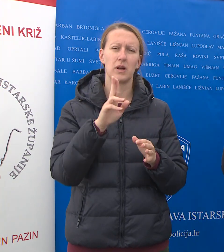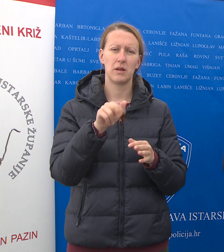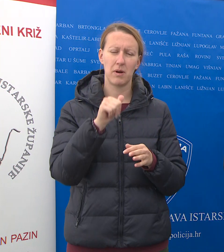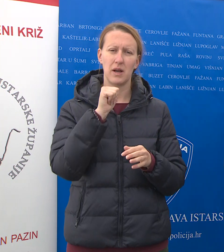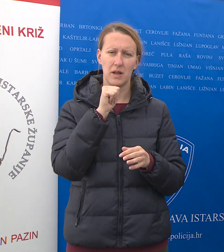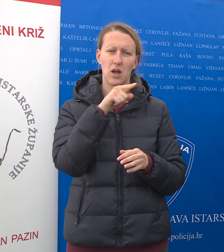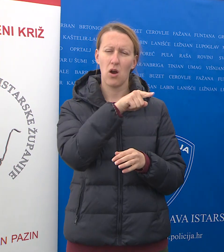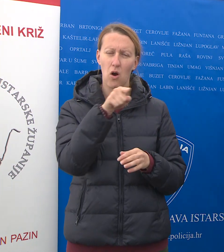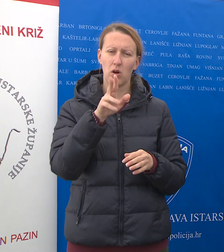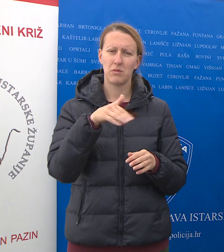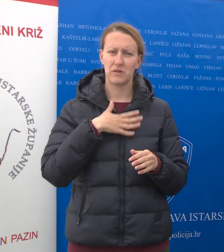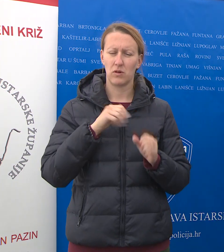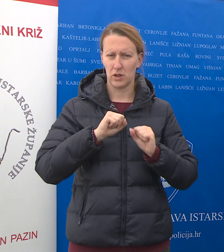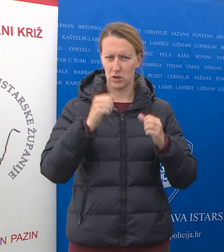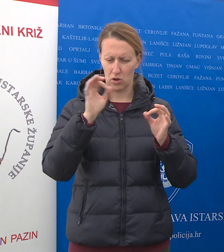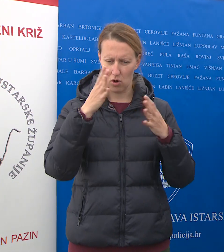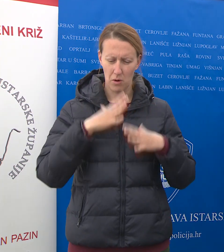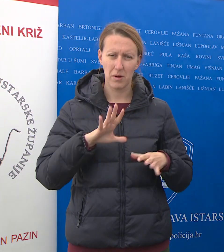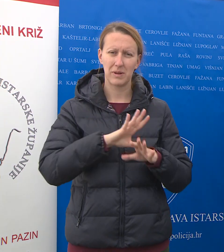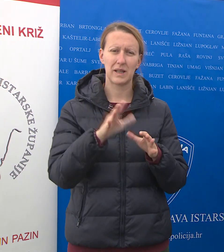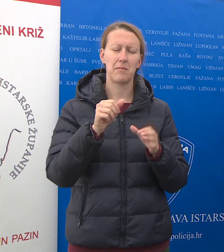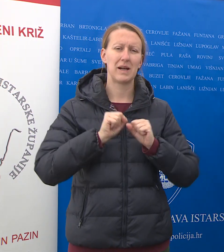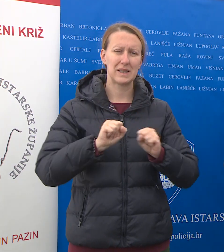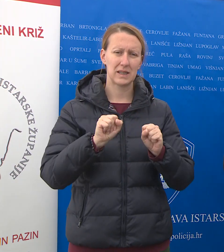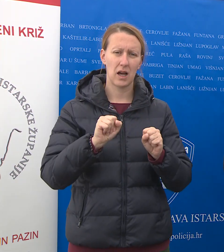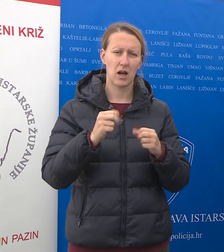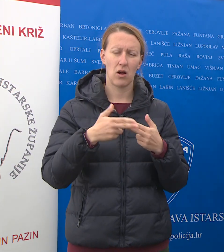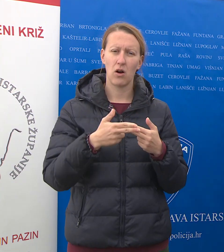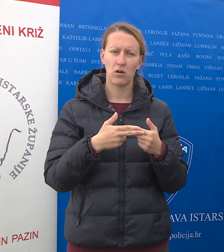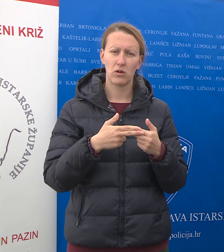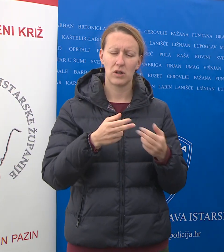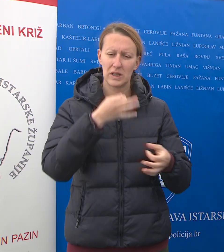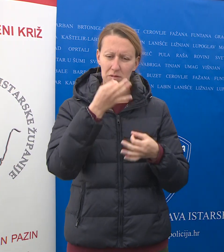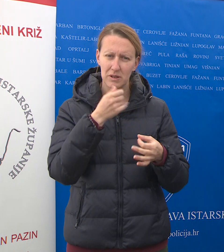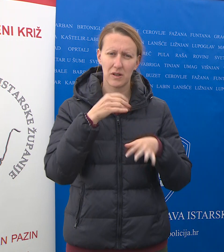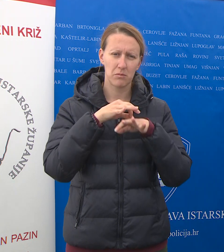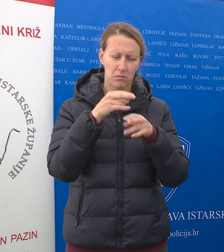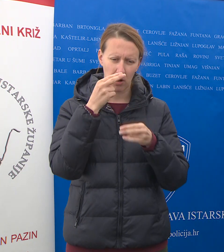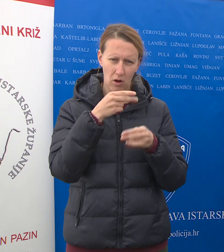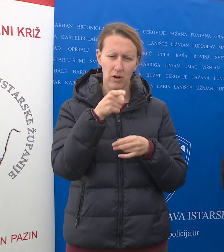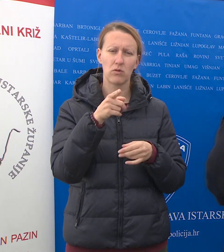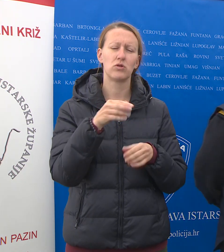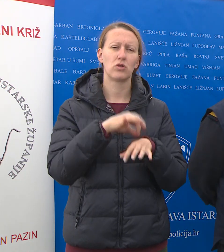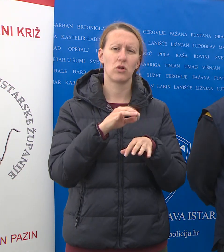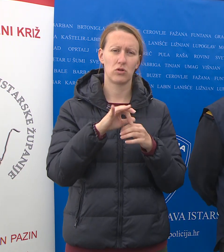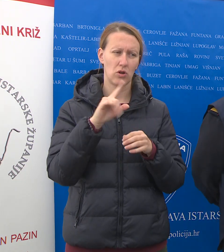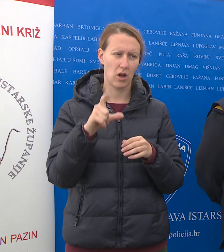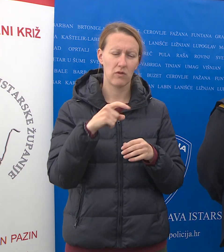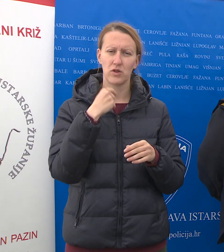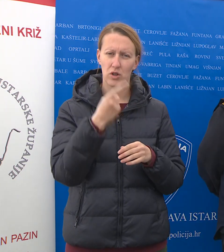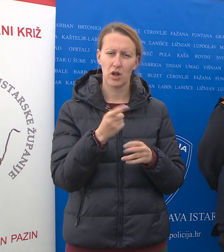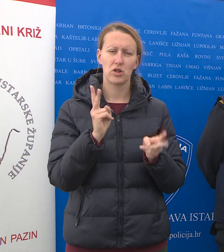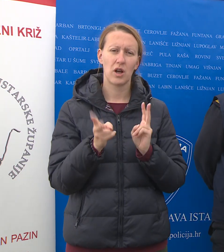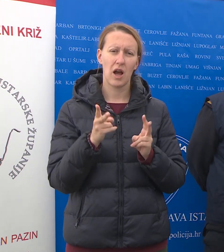raspolažu i oni. A što se tiče same zaštite, odnosno ispitivanja i provjere, tu će doktor Stojanović